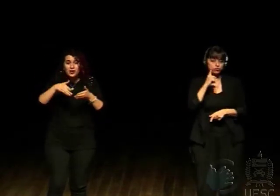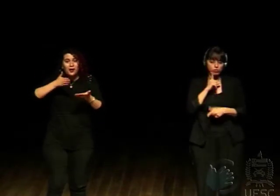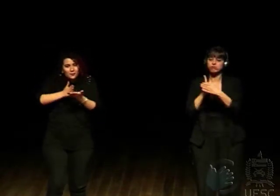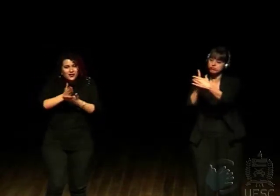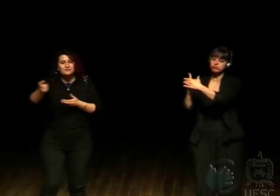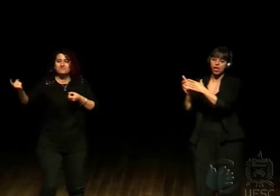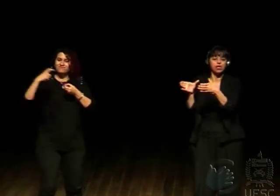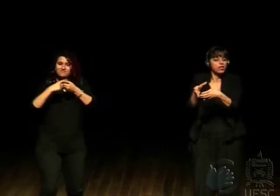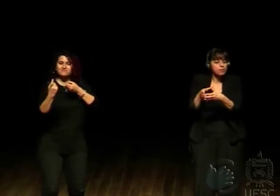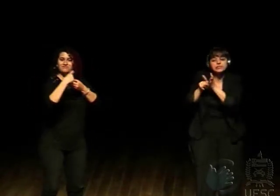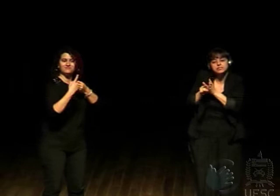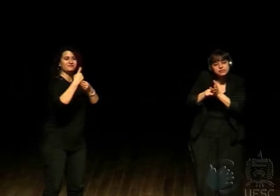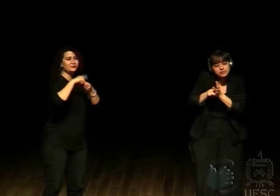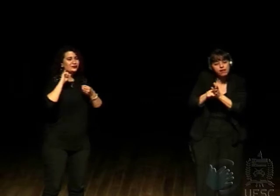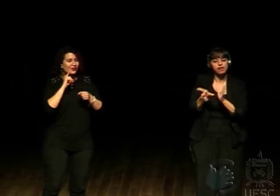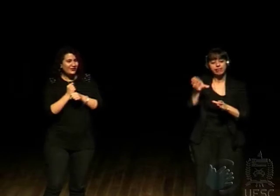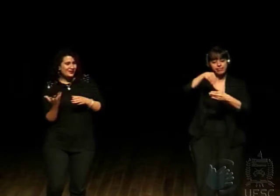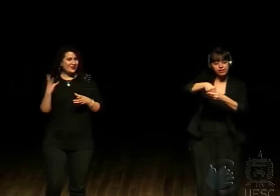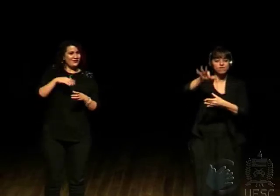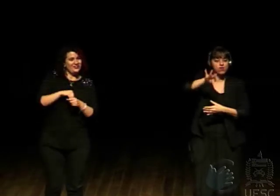a incorporarse en los equipos de investigación.